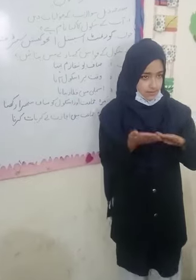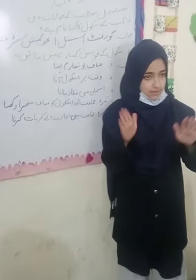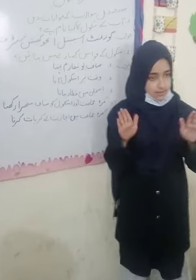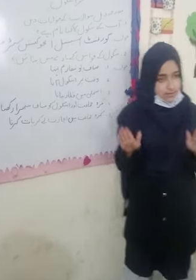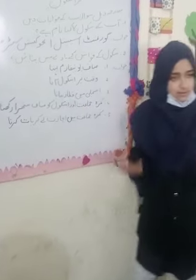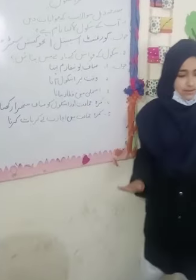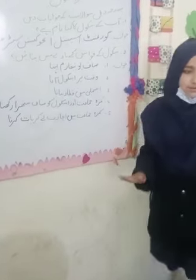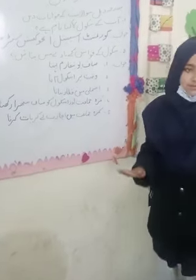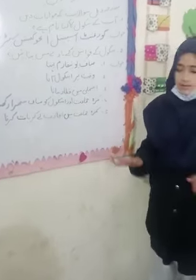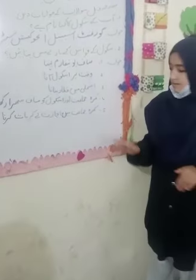रखना।